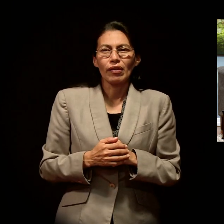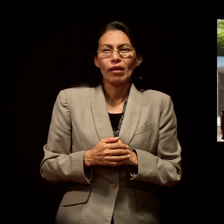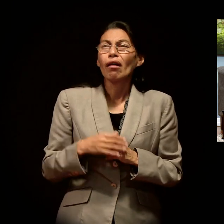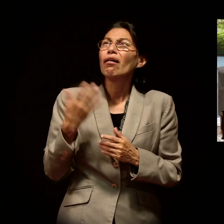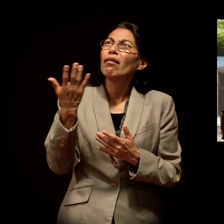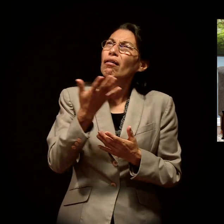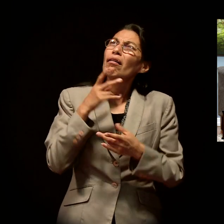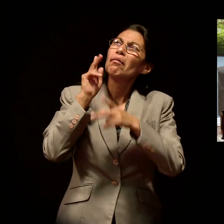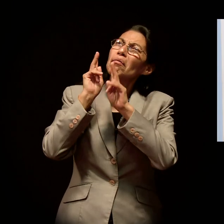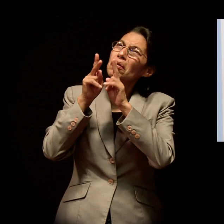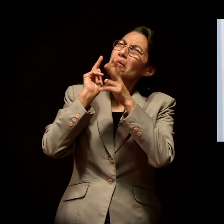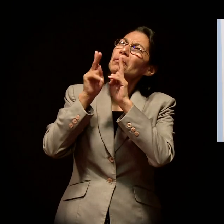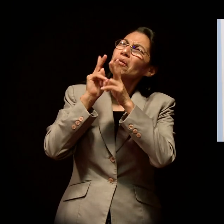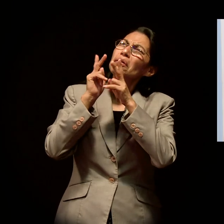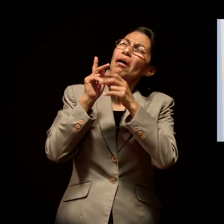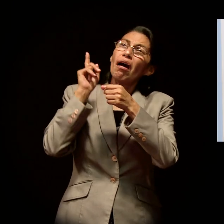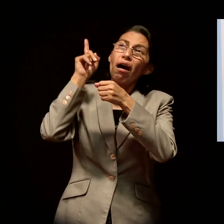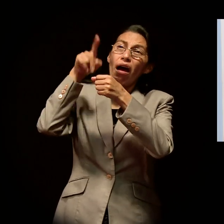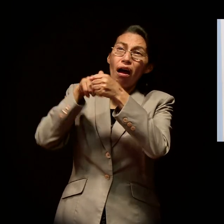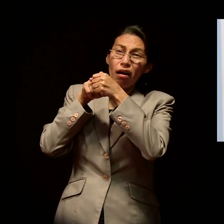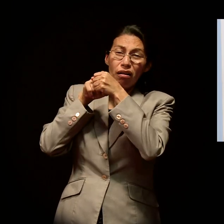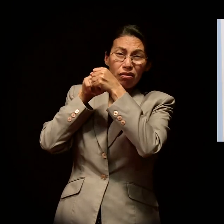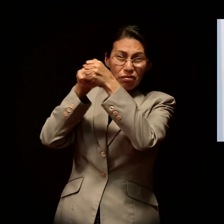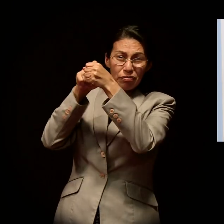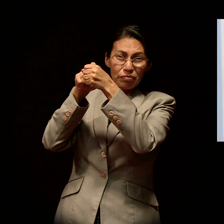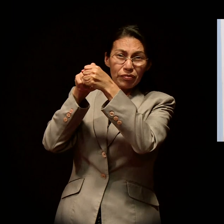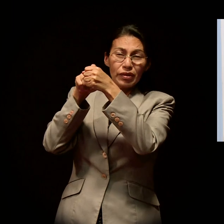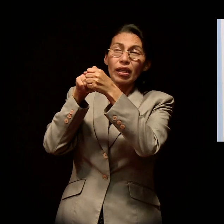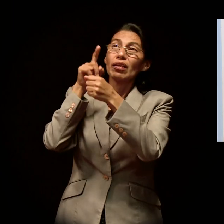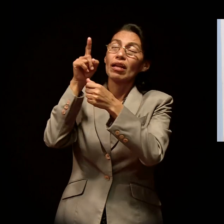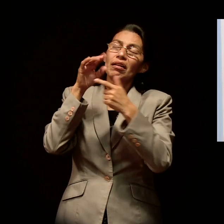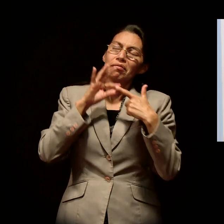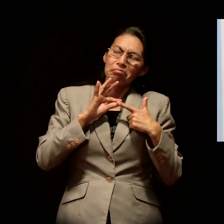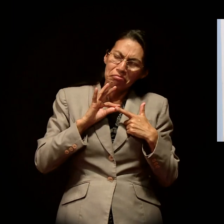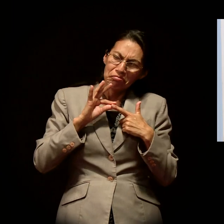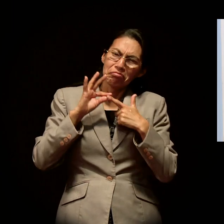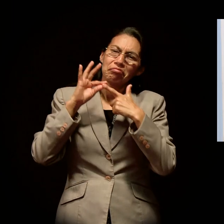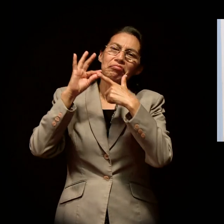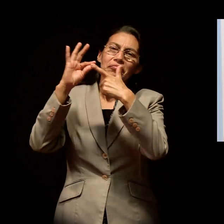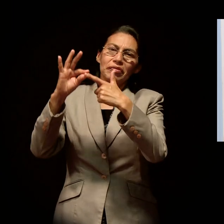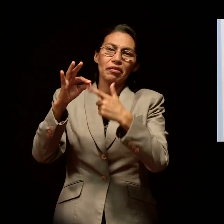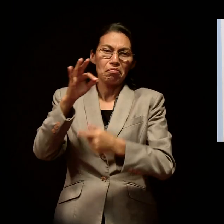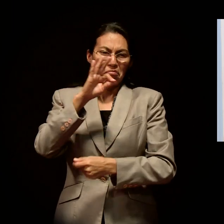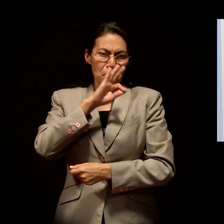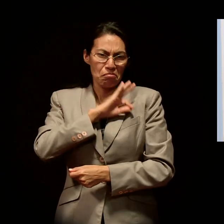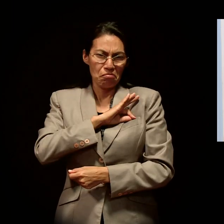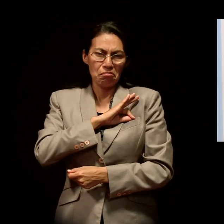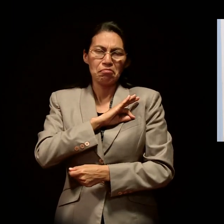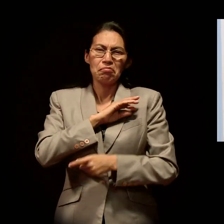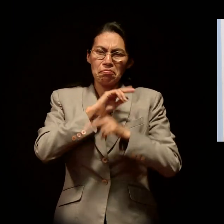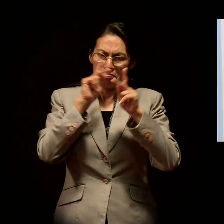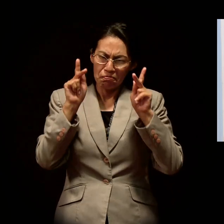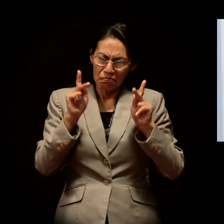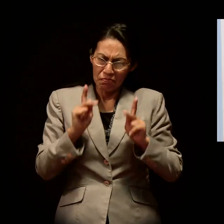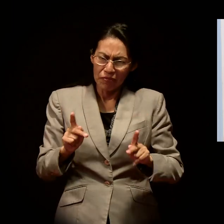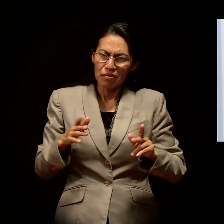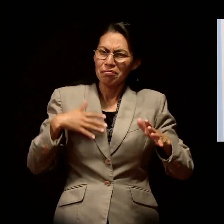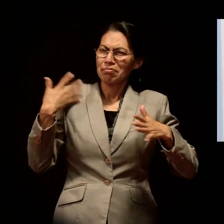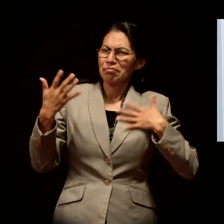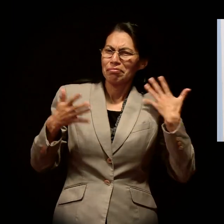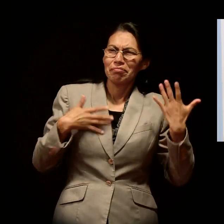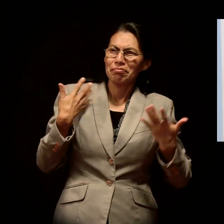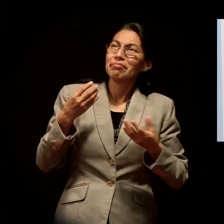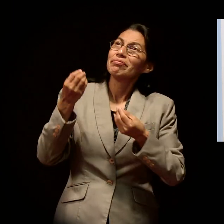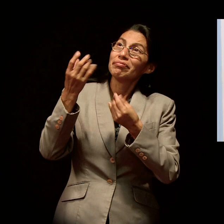permanente con el nos ayuda a depender de hacer guiados por él y a tener la paz la